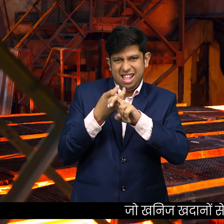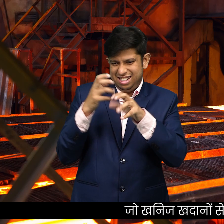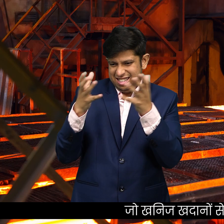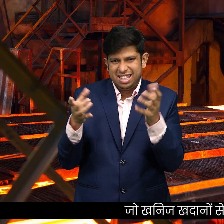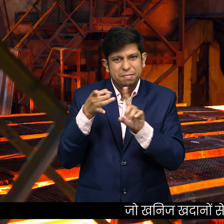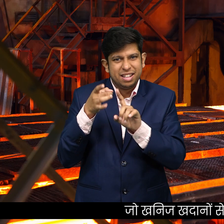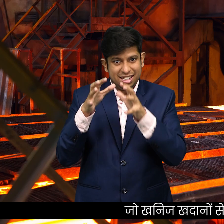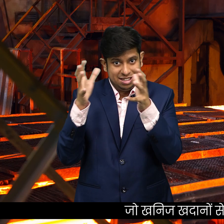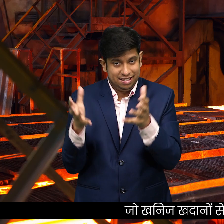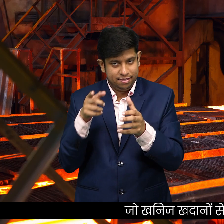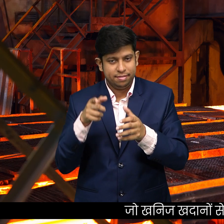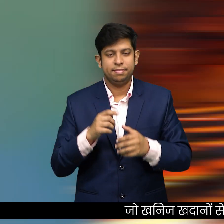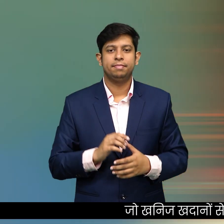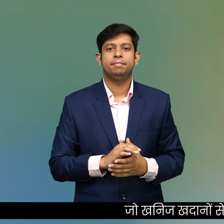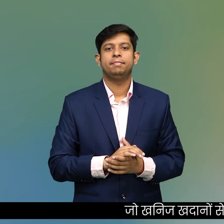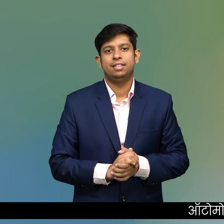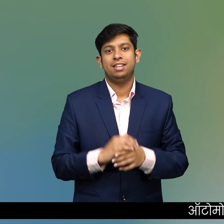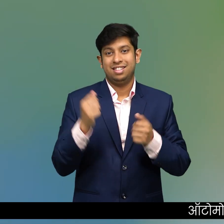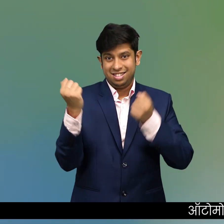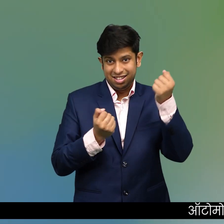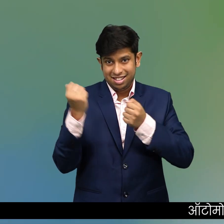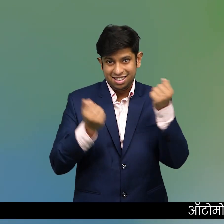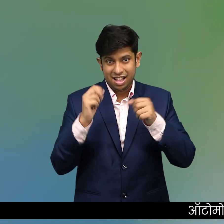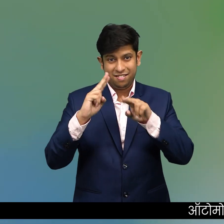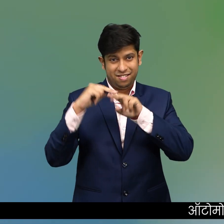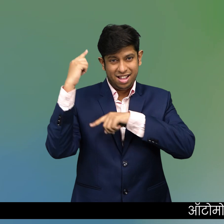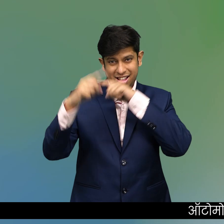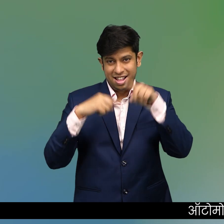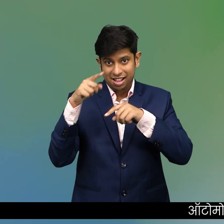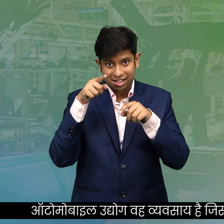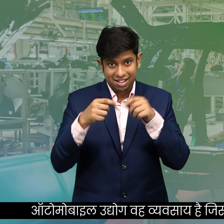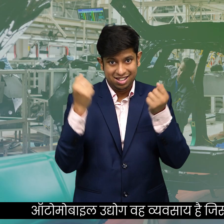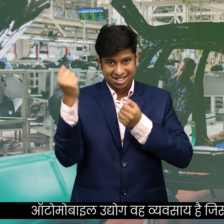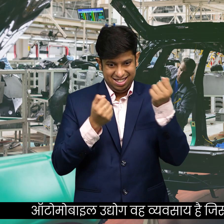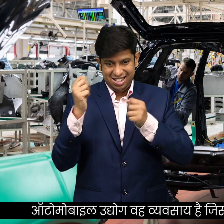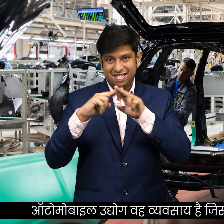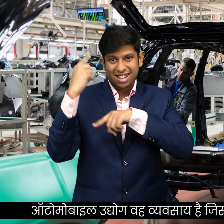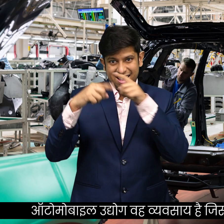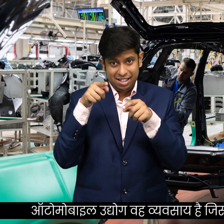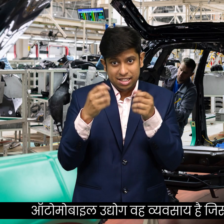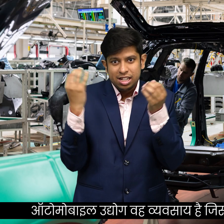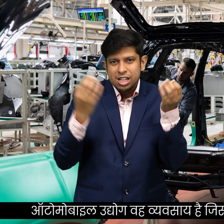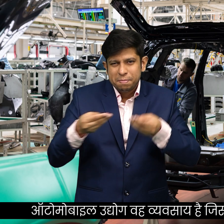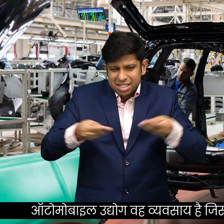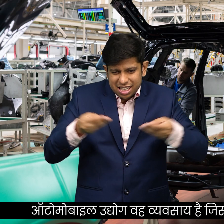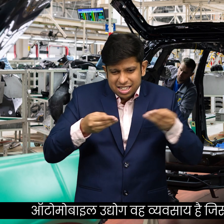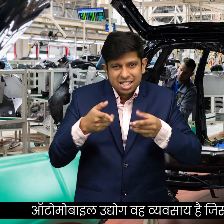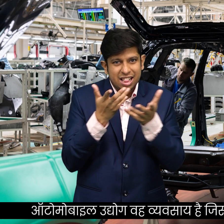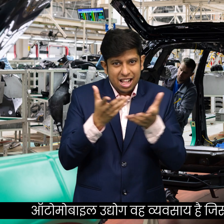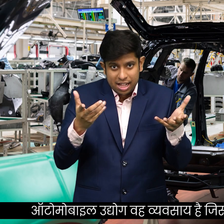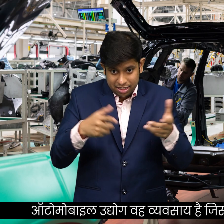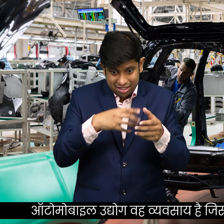कच्चे माल प्राप्त करते हैं। ऑटोमोबाइल उद्योग: ऑटोमोबाइल उद्योग वह व्यवसाय